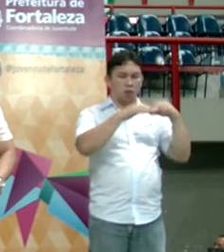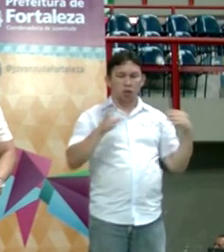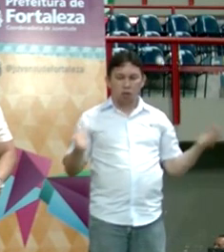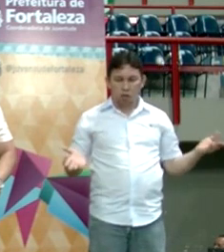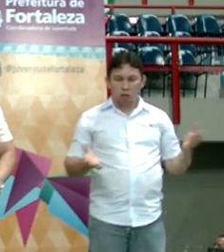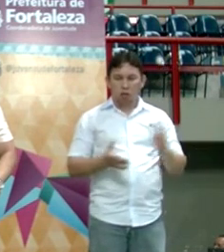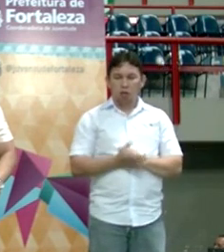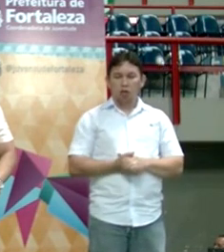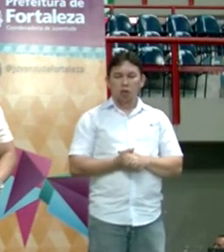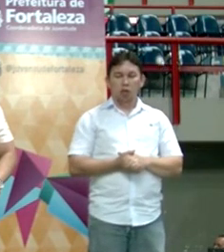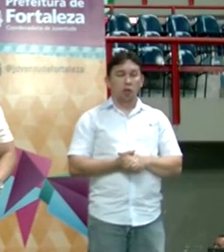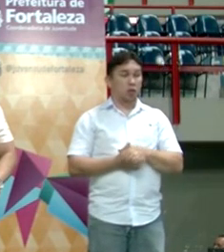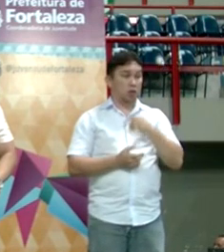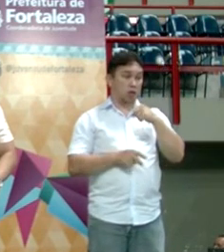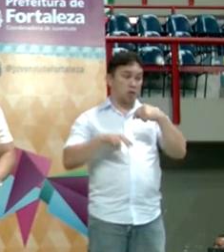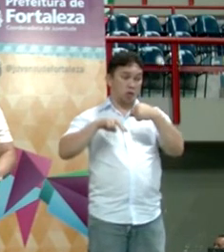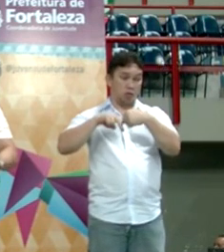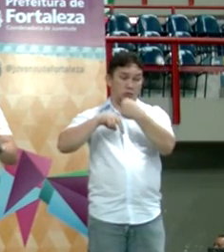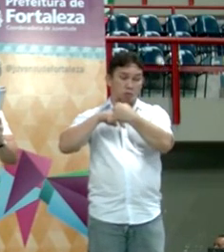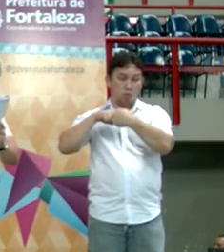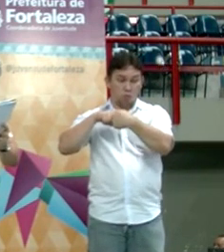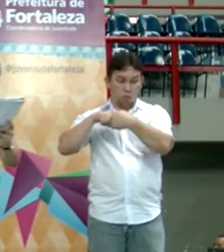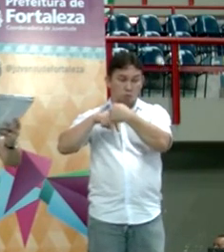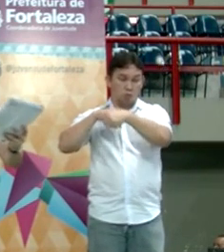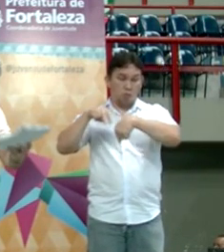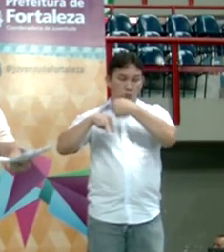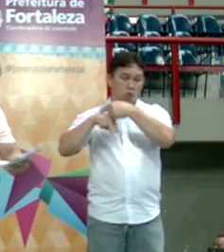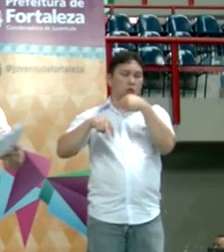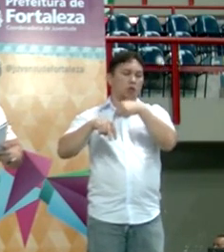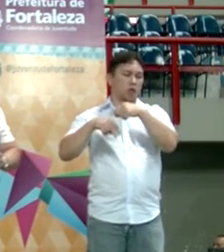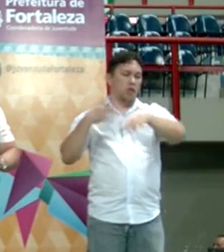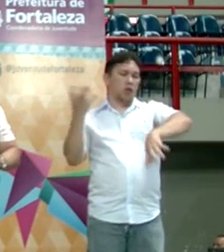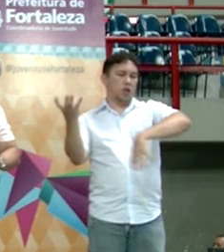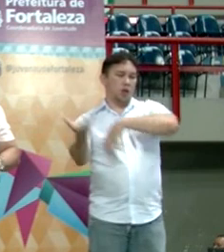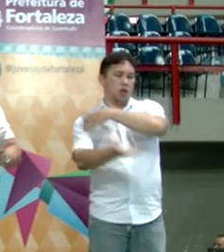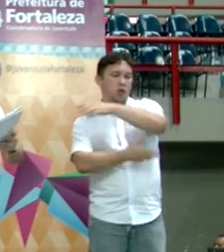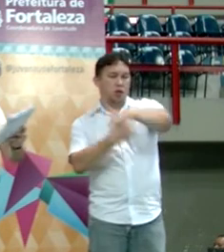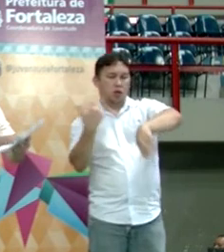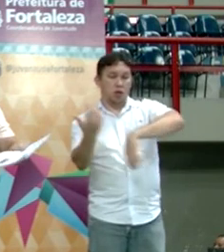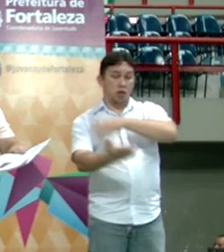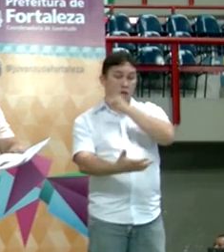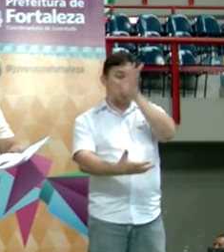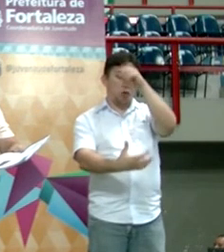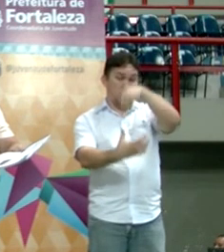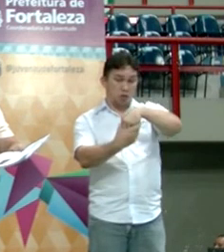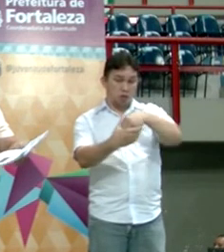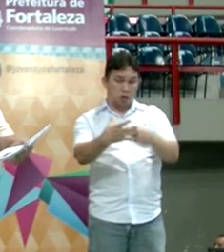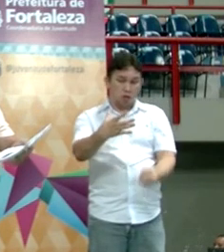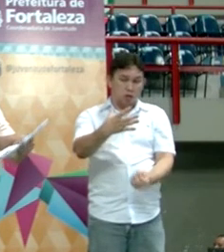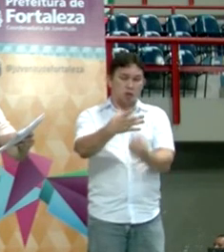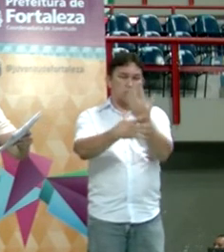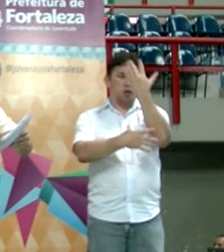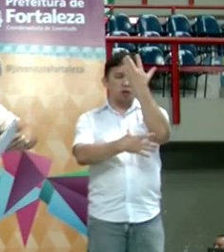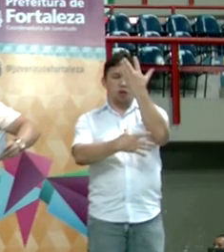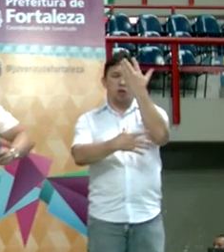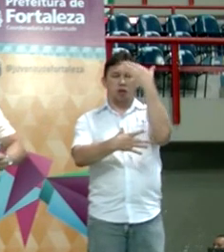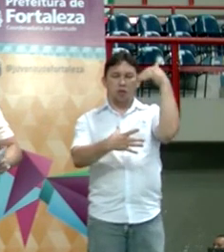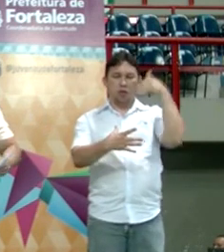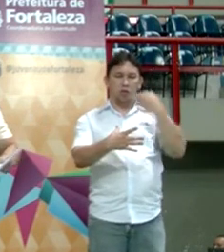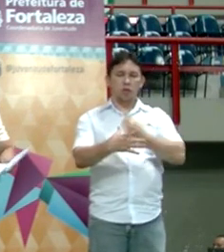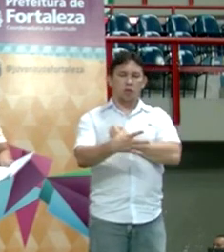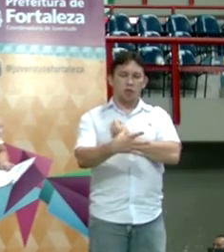tá? E eles diziam assim, os anarquistas: haveria um caos. E dentro do caos, a gente, para